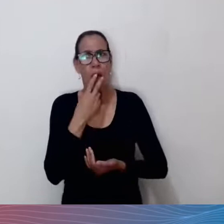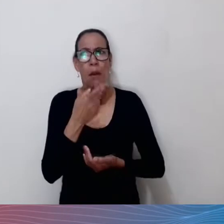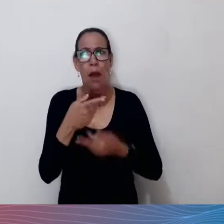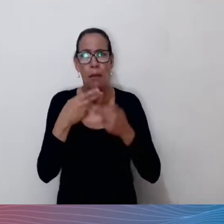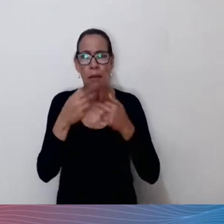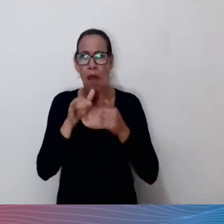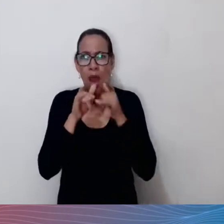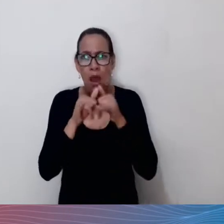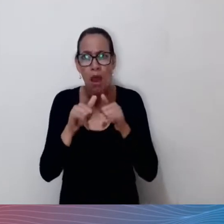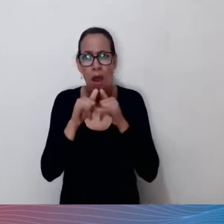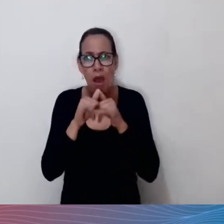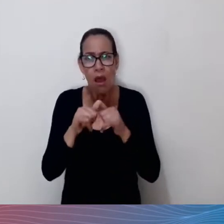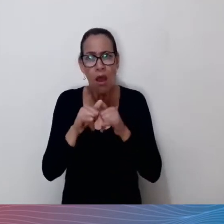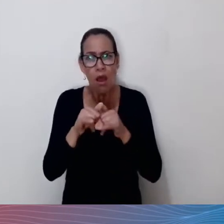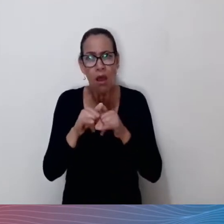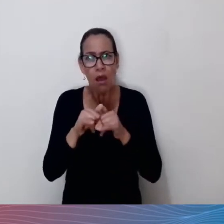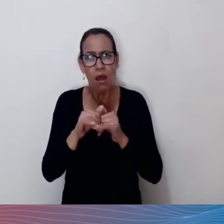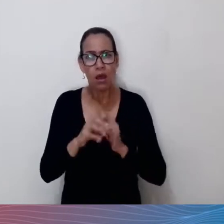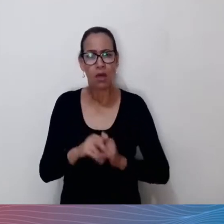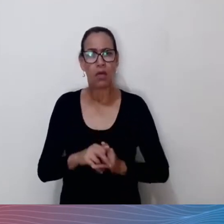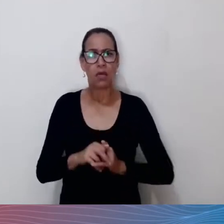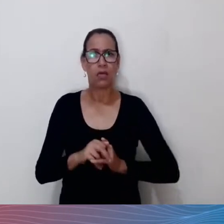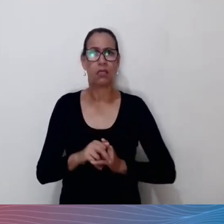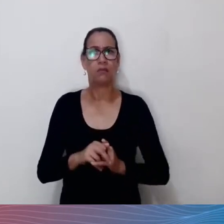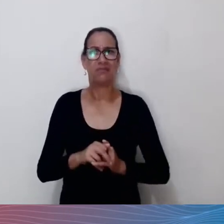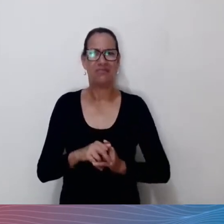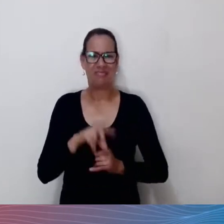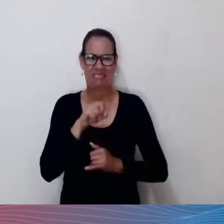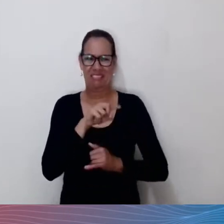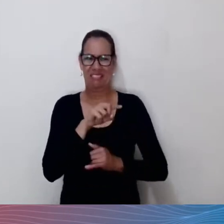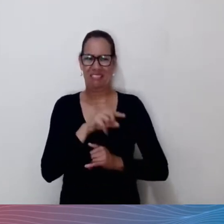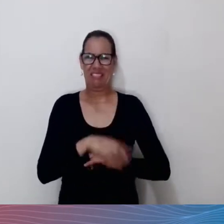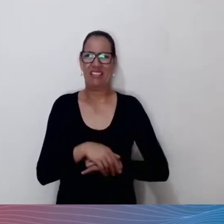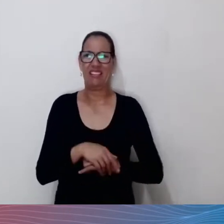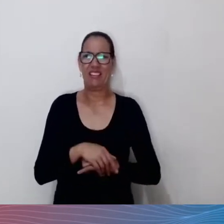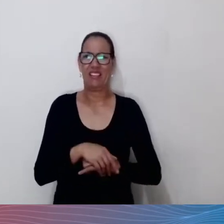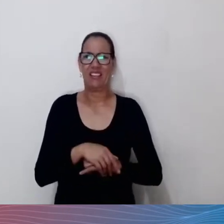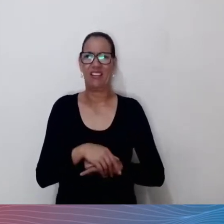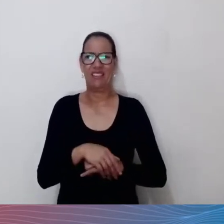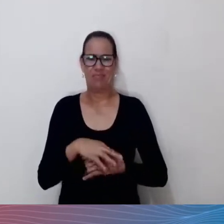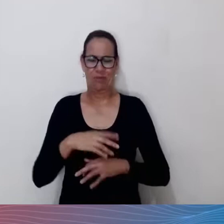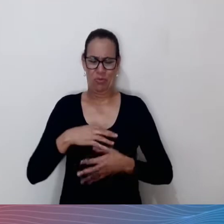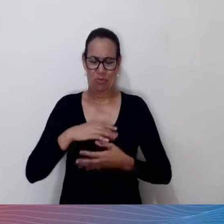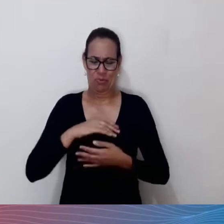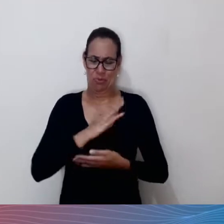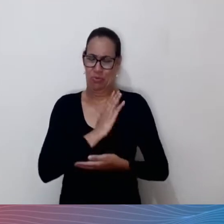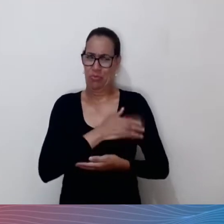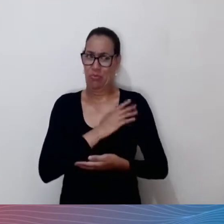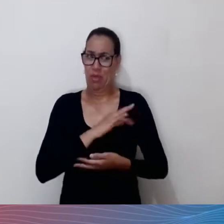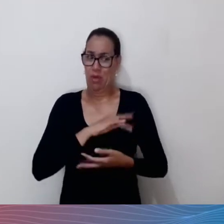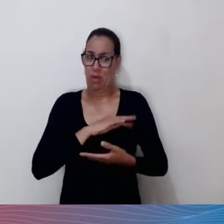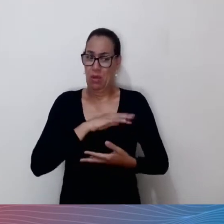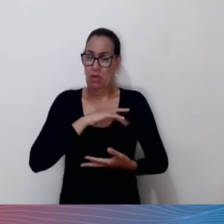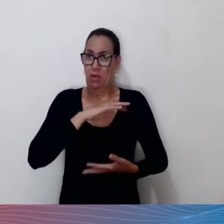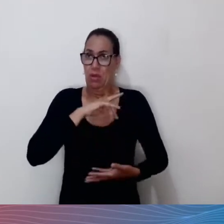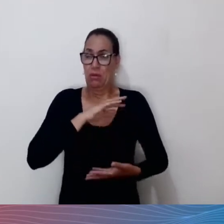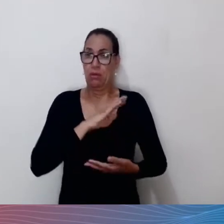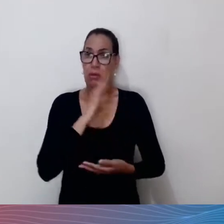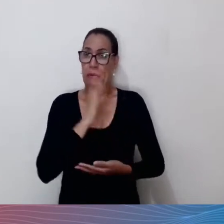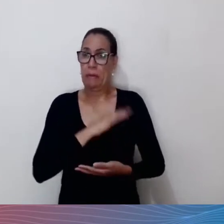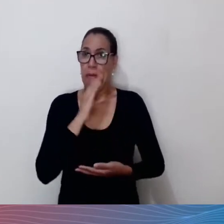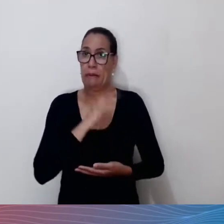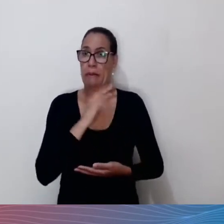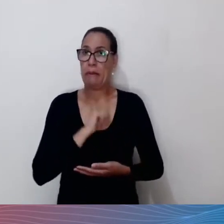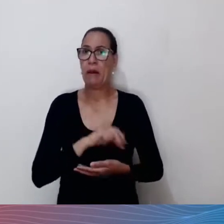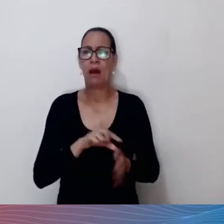por uma queixa que estava já fermentando no coração. E disseram, versículo 2: porventura